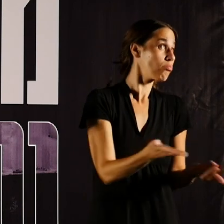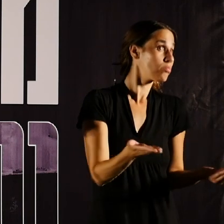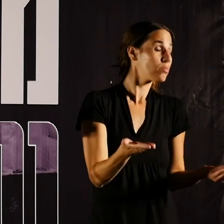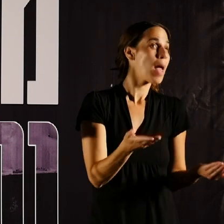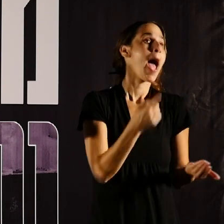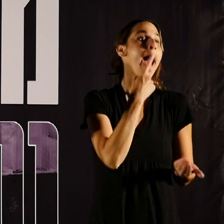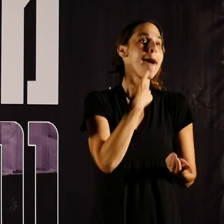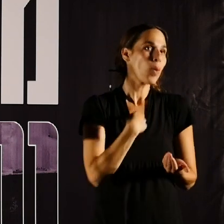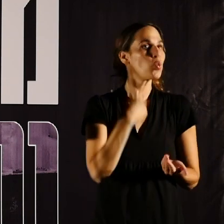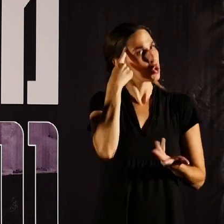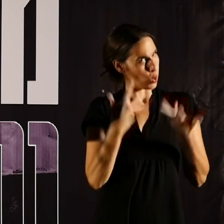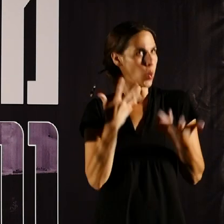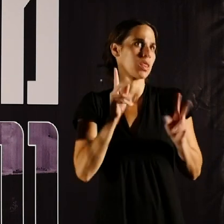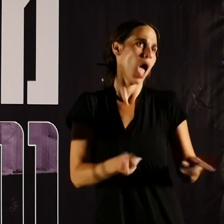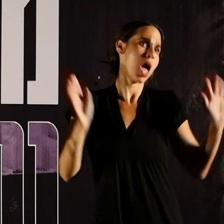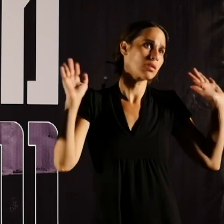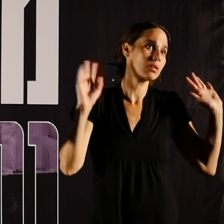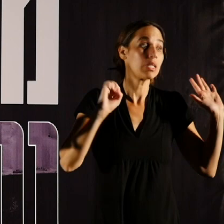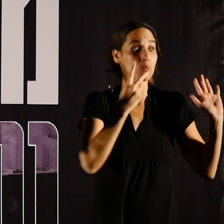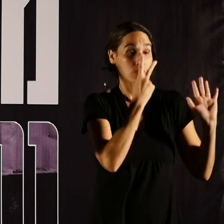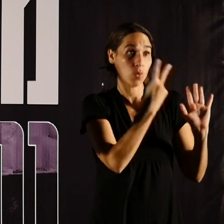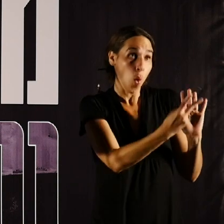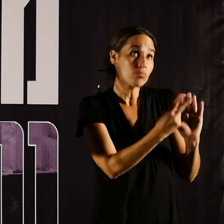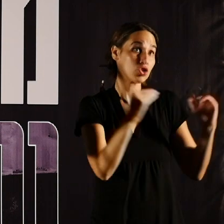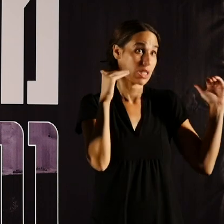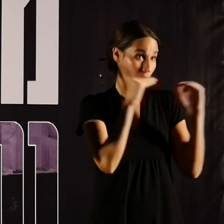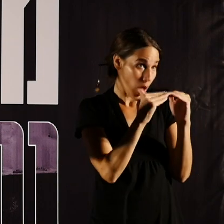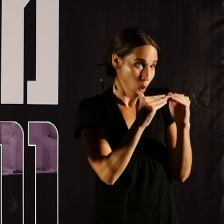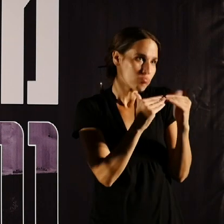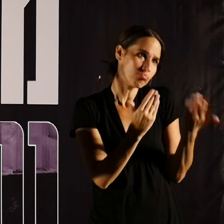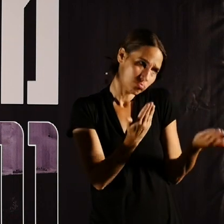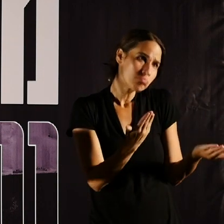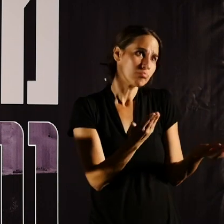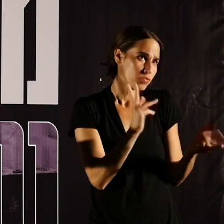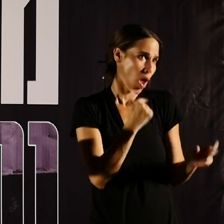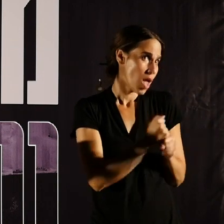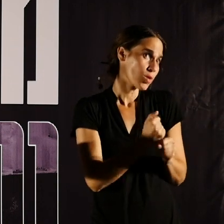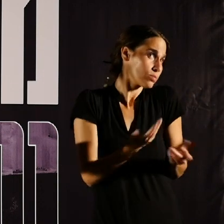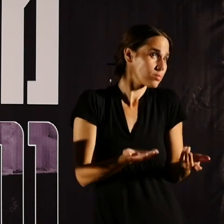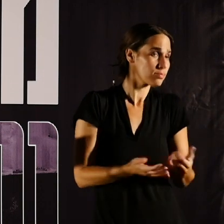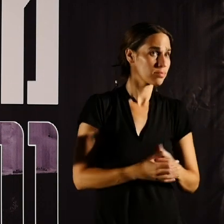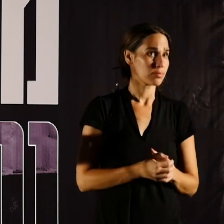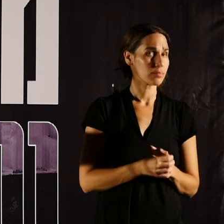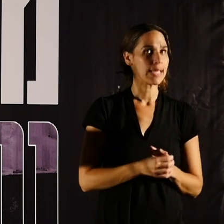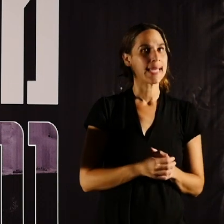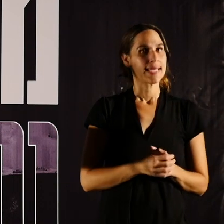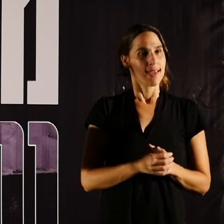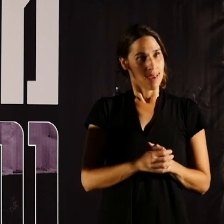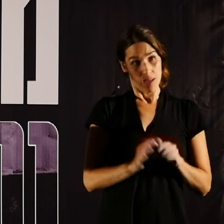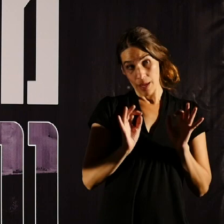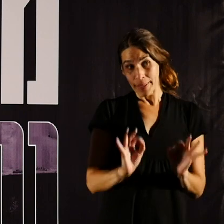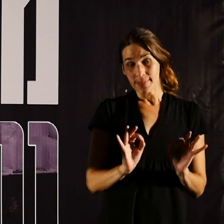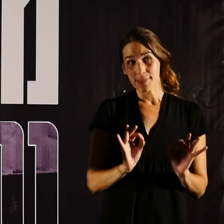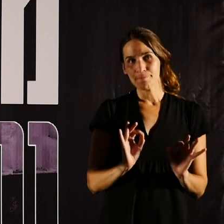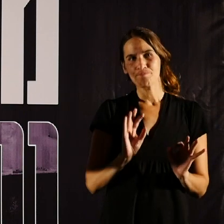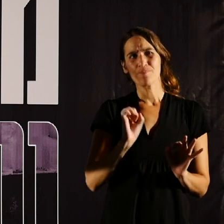אמרו לנו להפעיל שיקול דעת ואם אנחנו רואים את זה לנכון אז אנחנו יכולים לעשות את זה האמת שאם